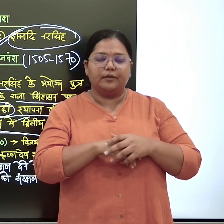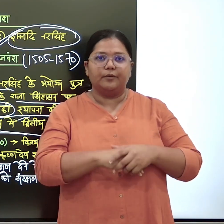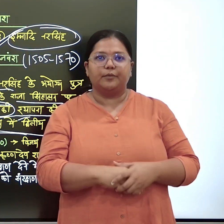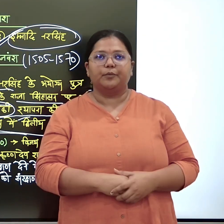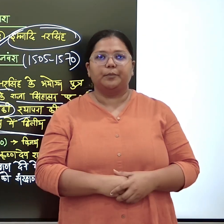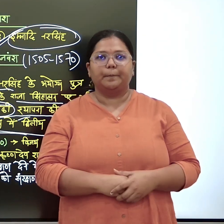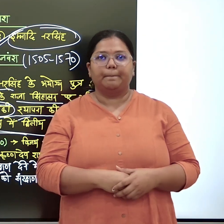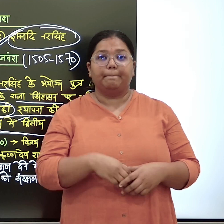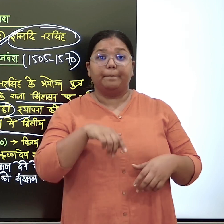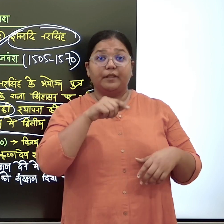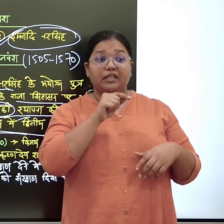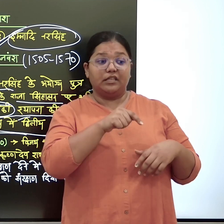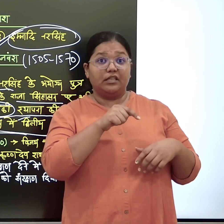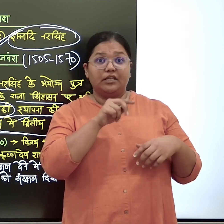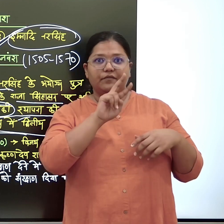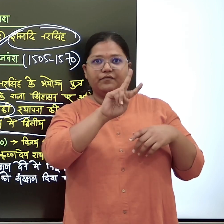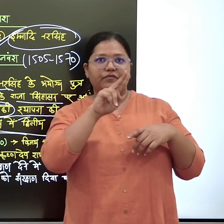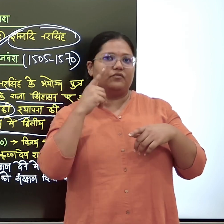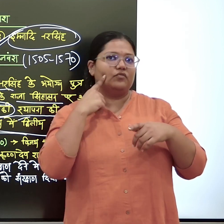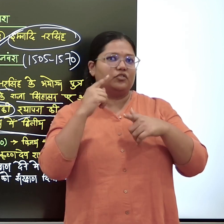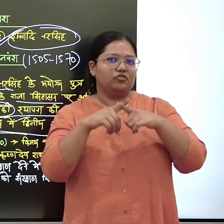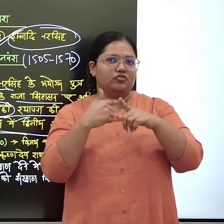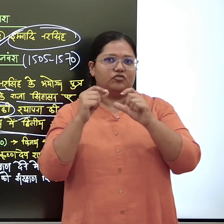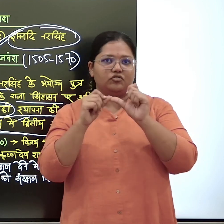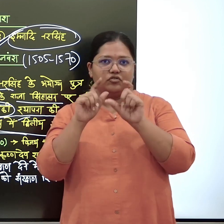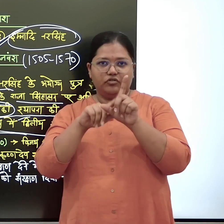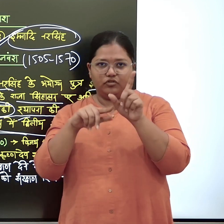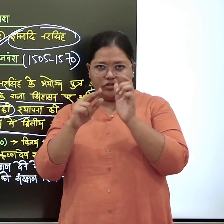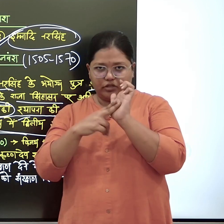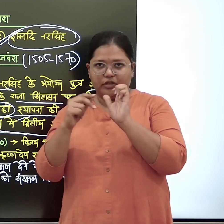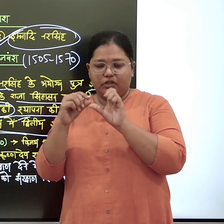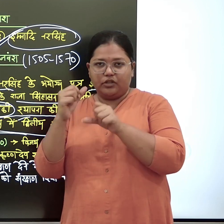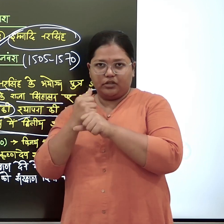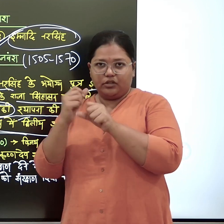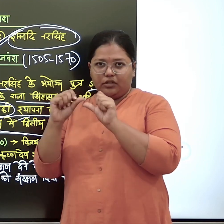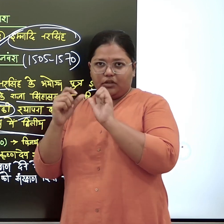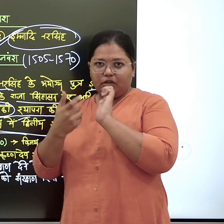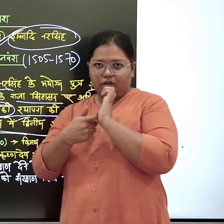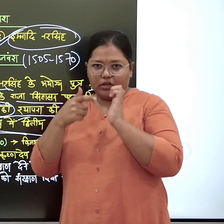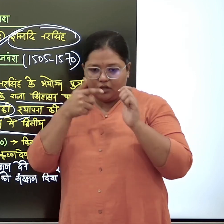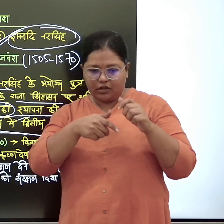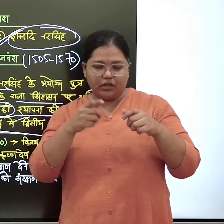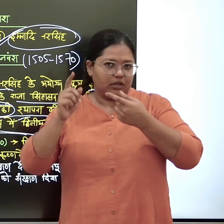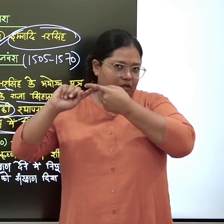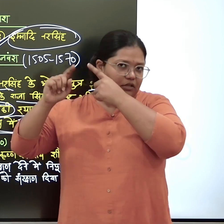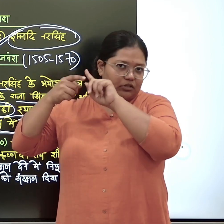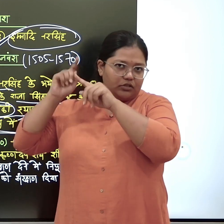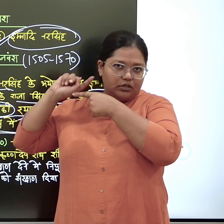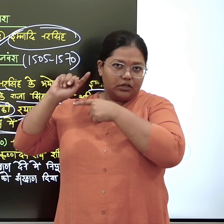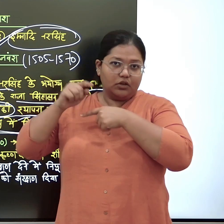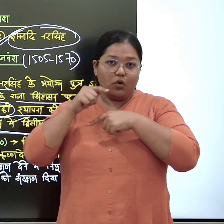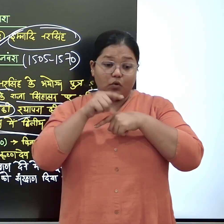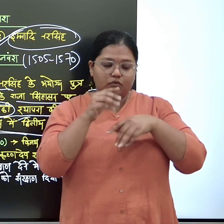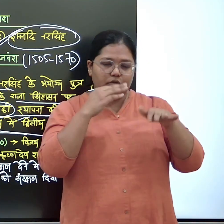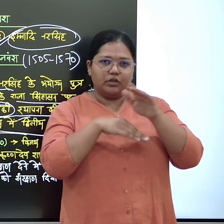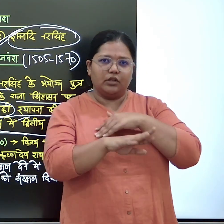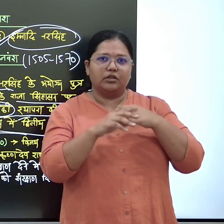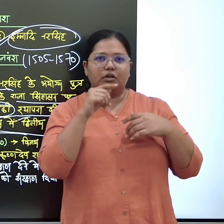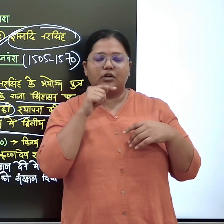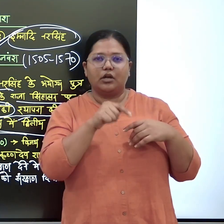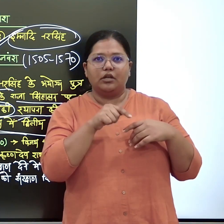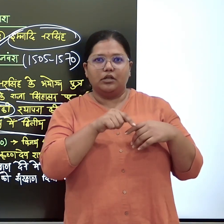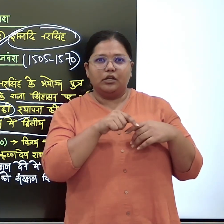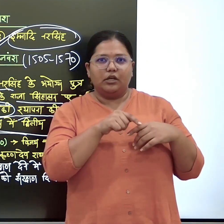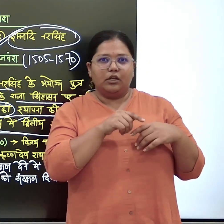है, ठीक है, तो उसके बाद सिंहासन पर बैठ जाता है, और इस घटना को क्या बोलते हैं,